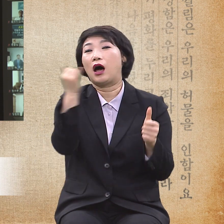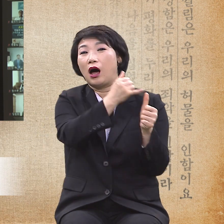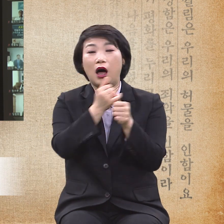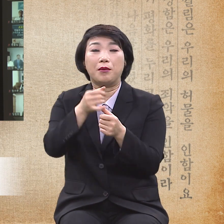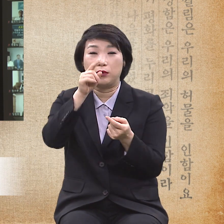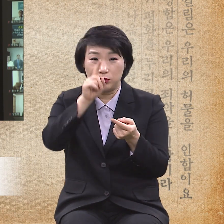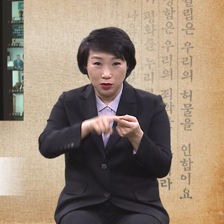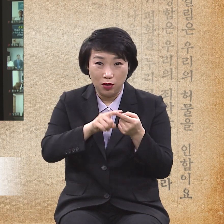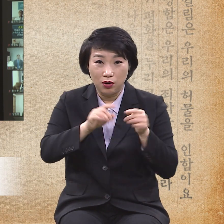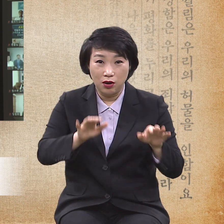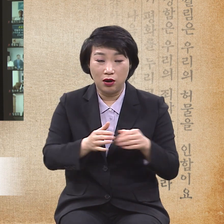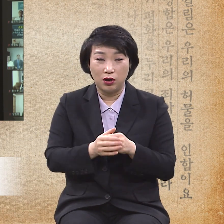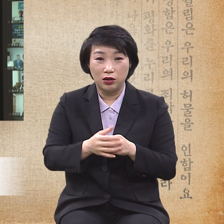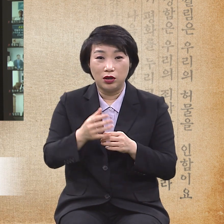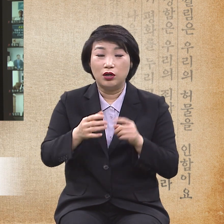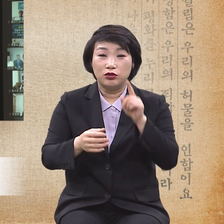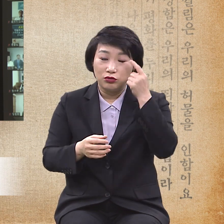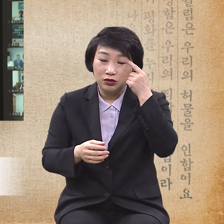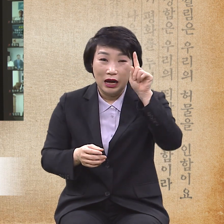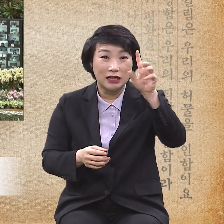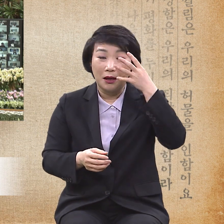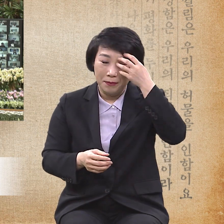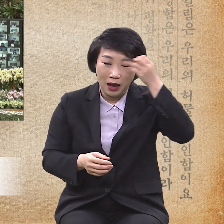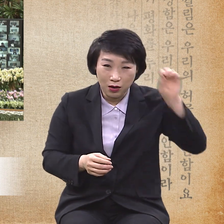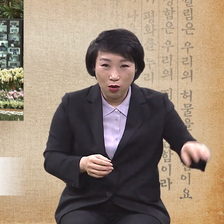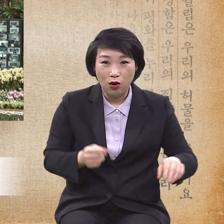눈 가지고 지옥 가는 것보다